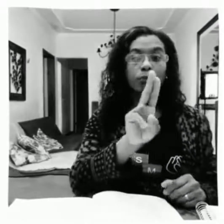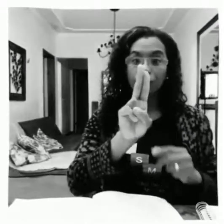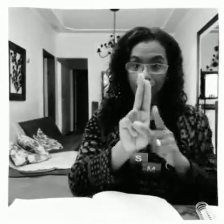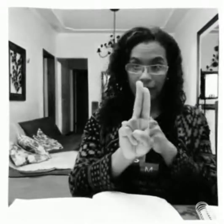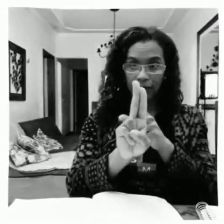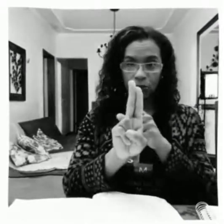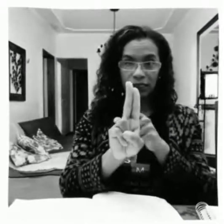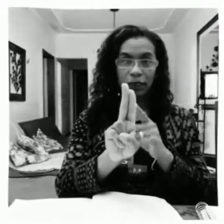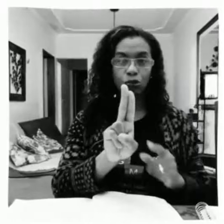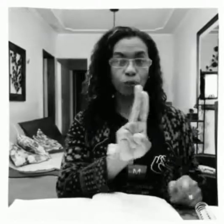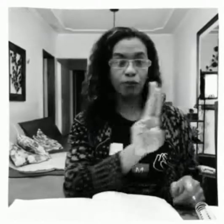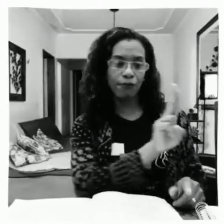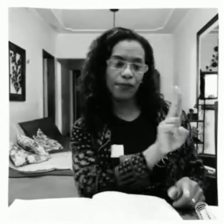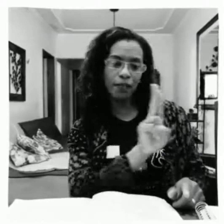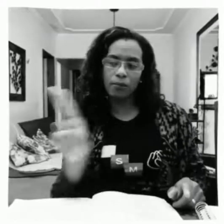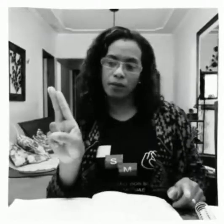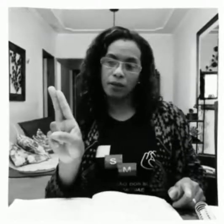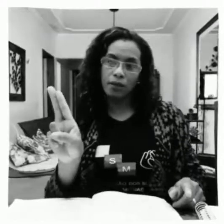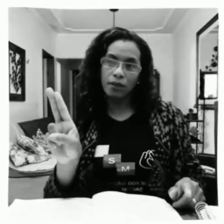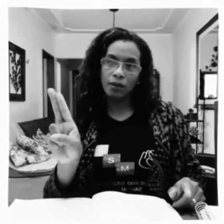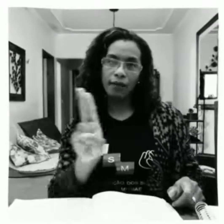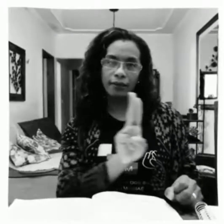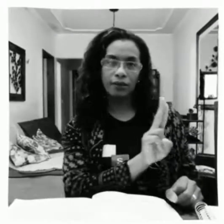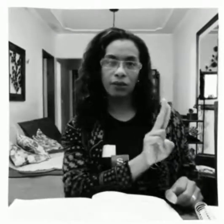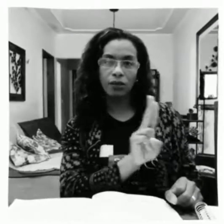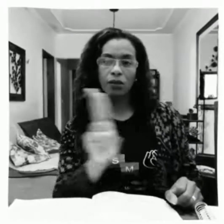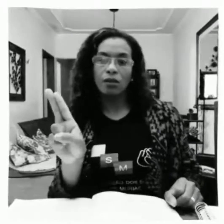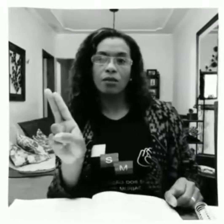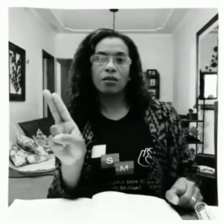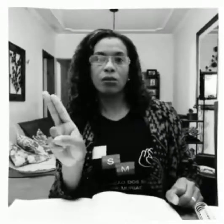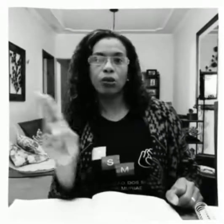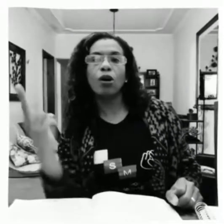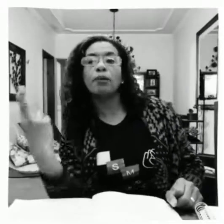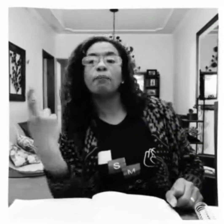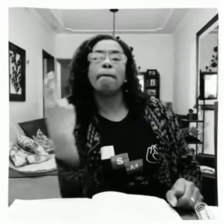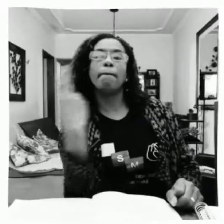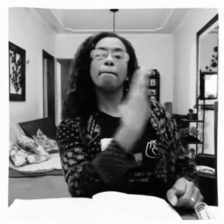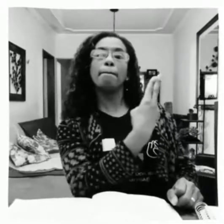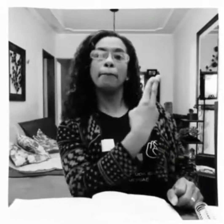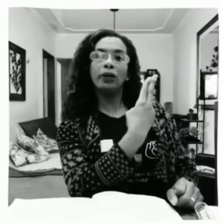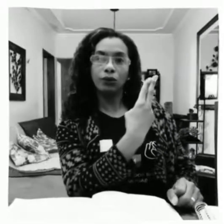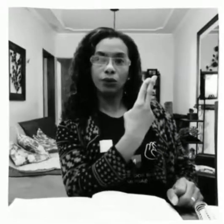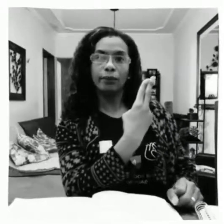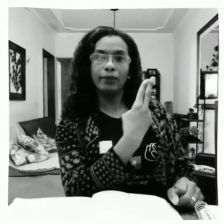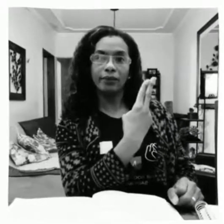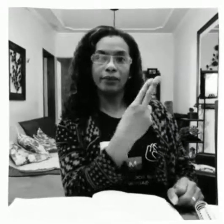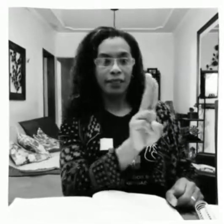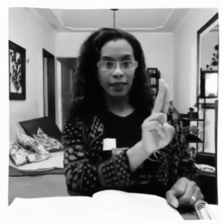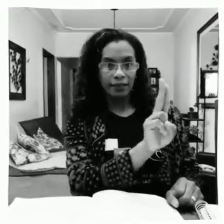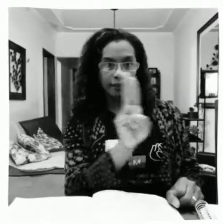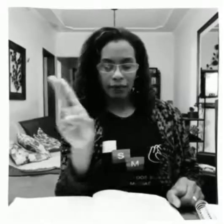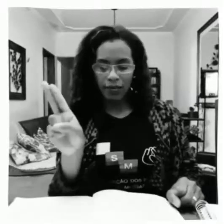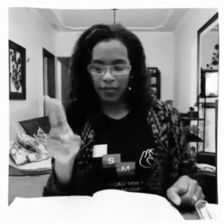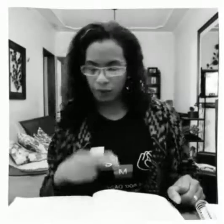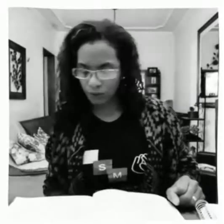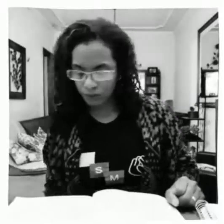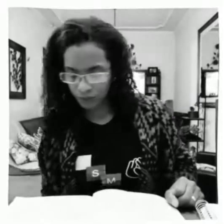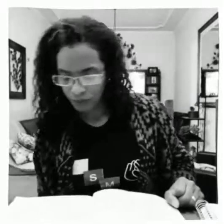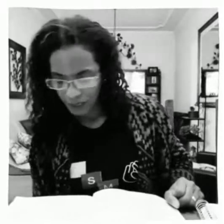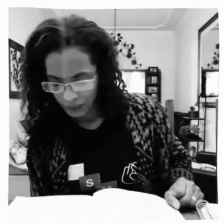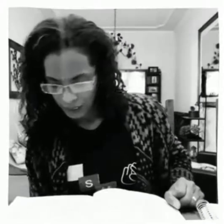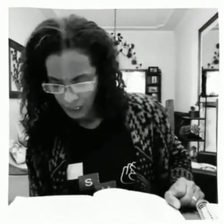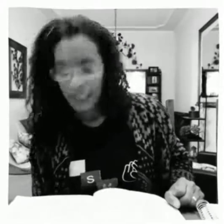Faz o sinal de nome firme, assim, ó. Seu nome, meu nome. Sinal